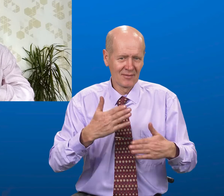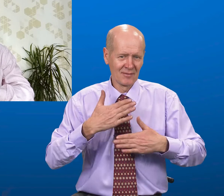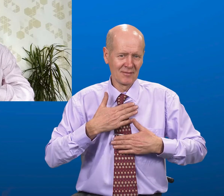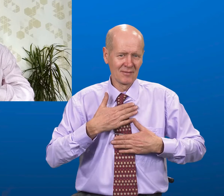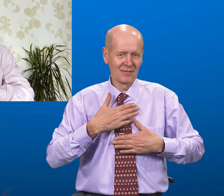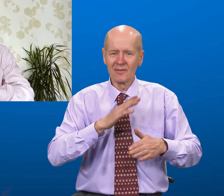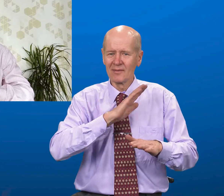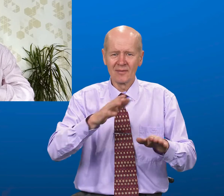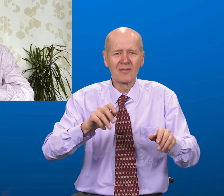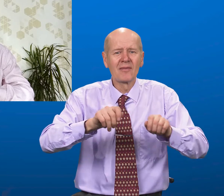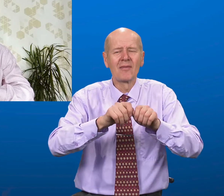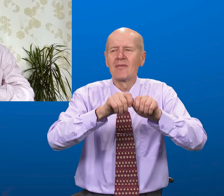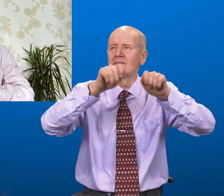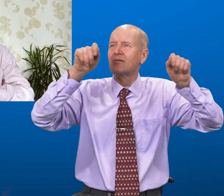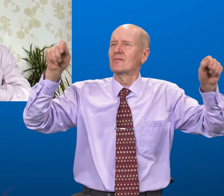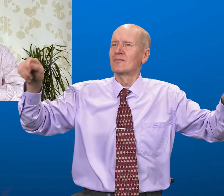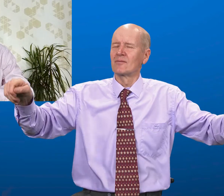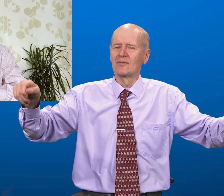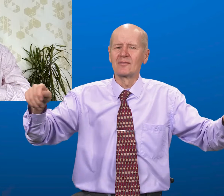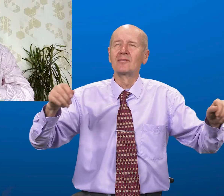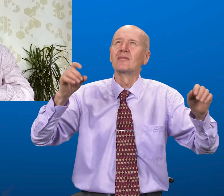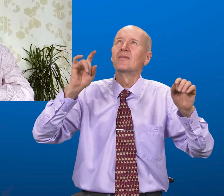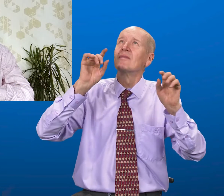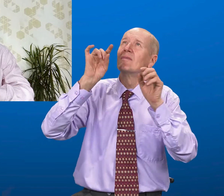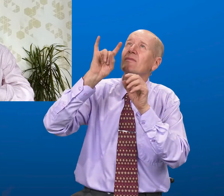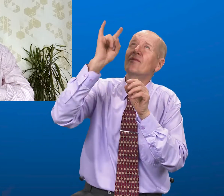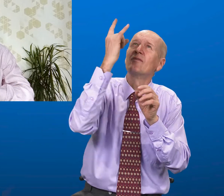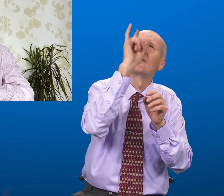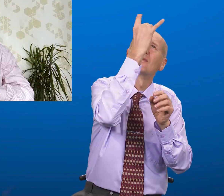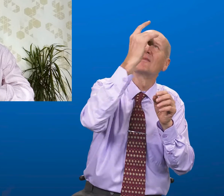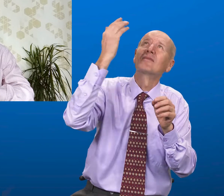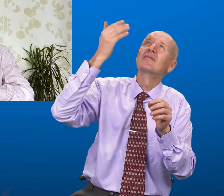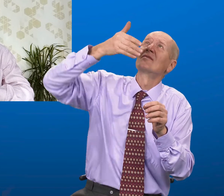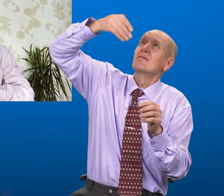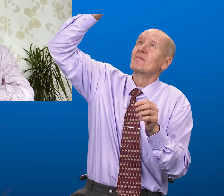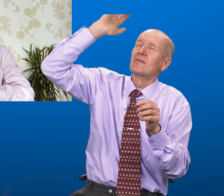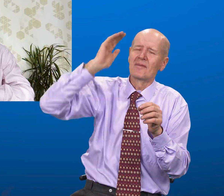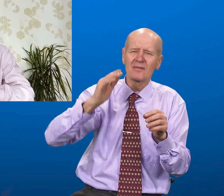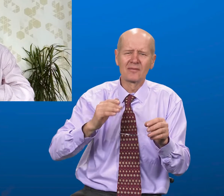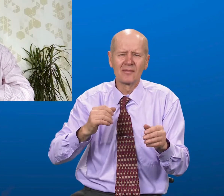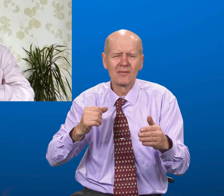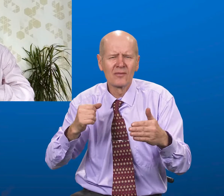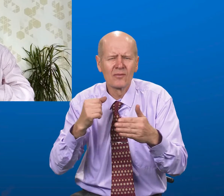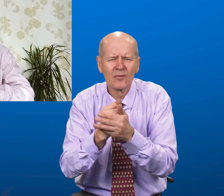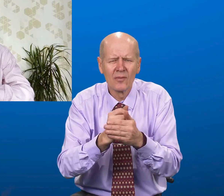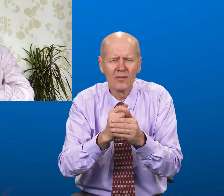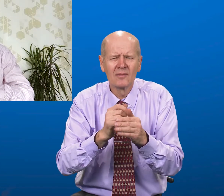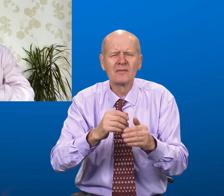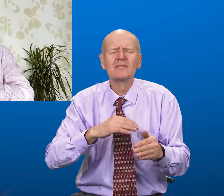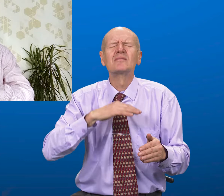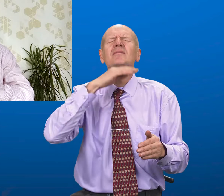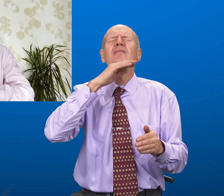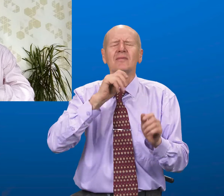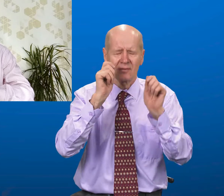Саваоф, не открою ли я для вас отверстий небесных и не изолью ли на вас благословение до избытка?»